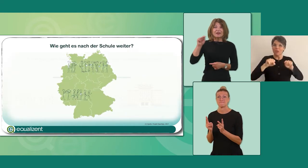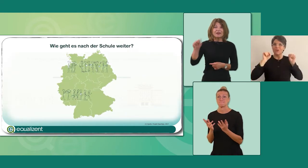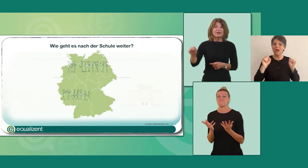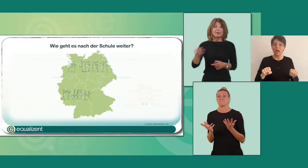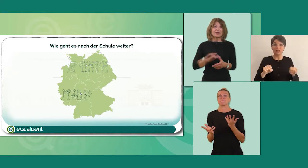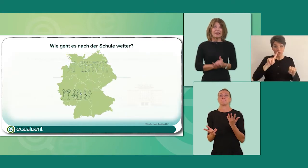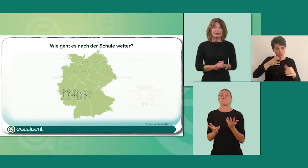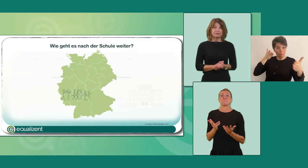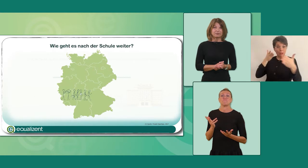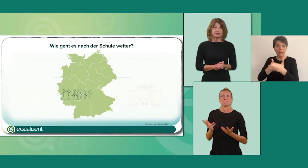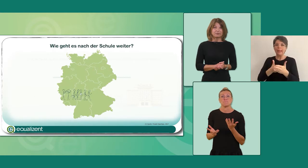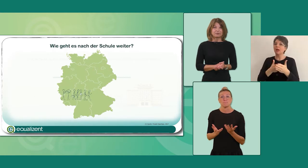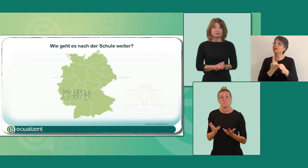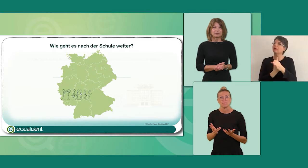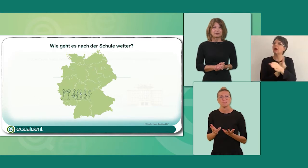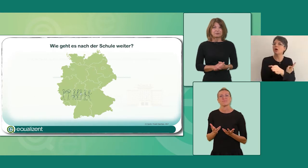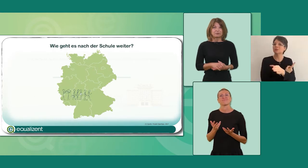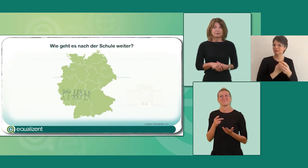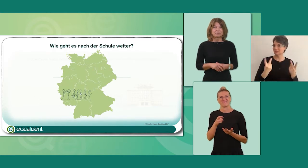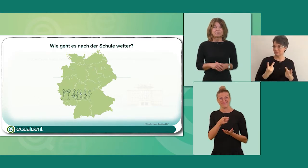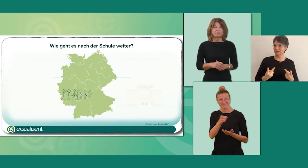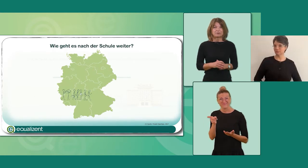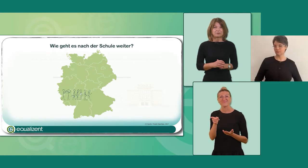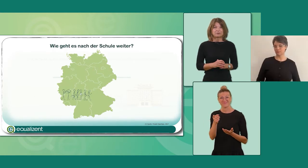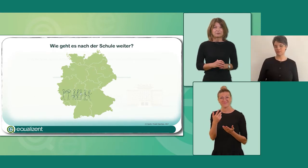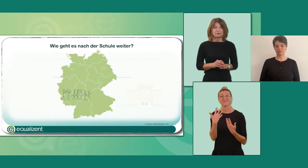wegen dieser Barrieren.